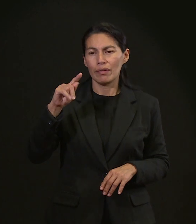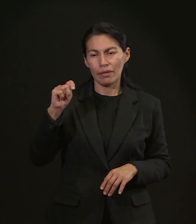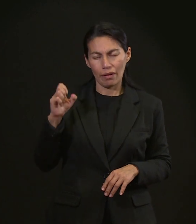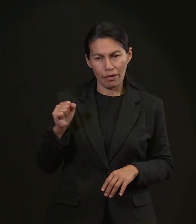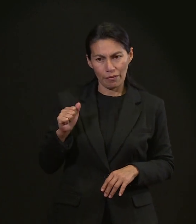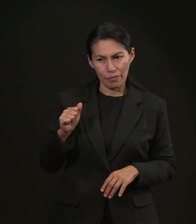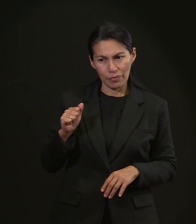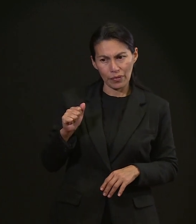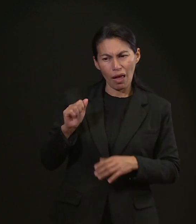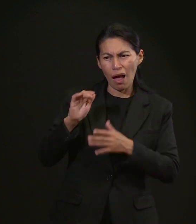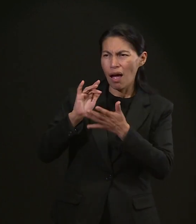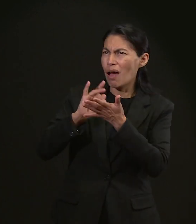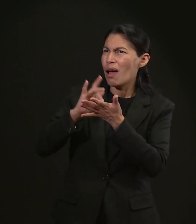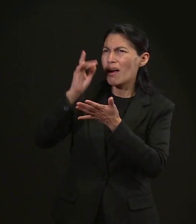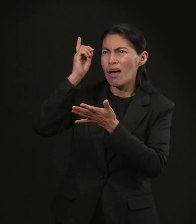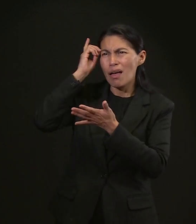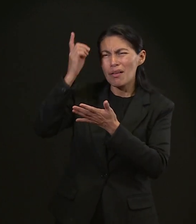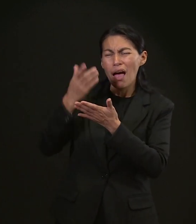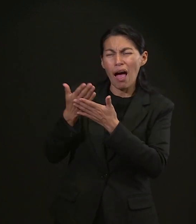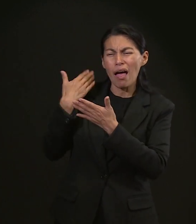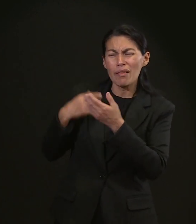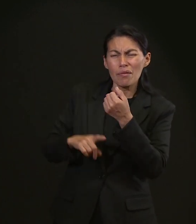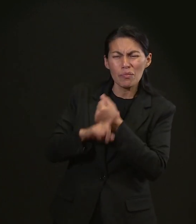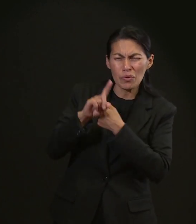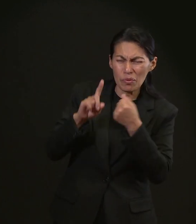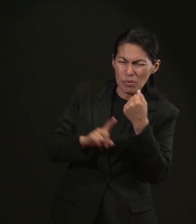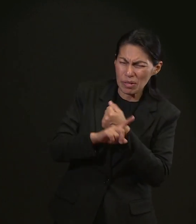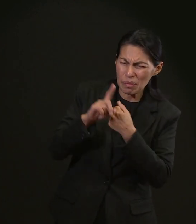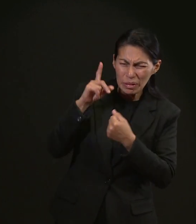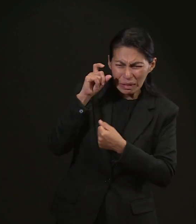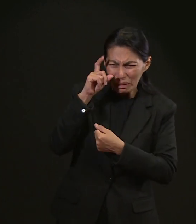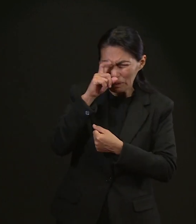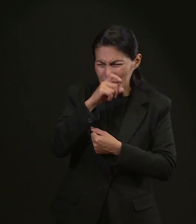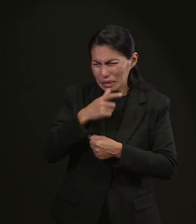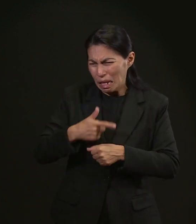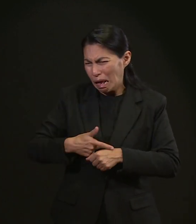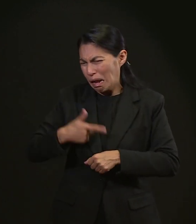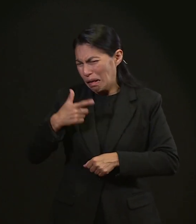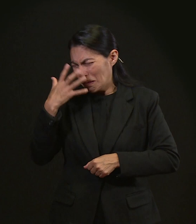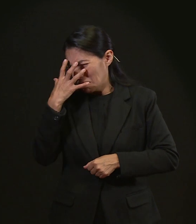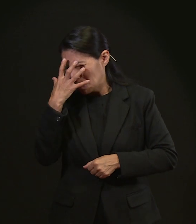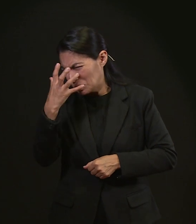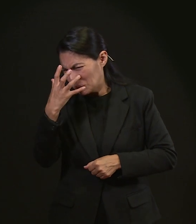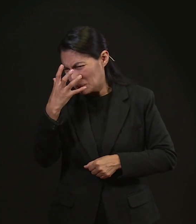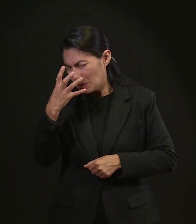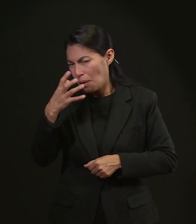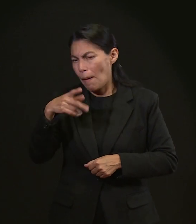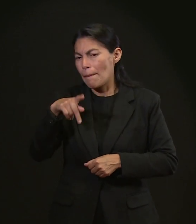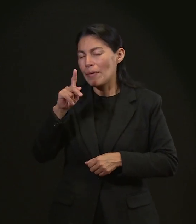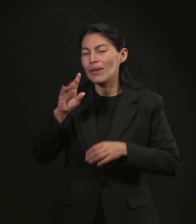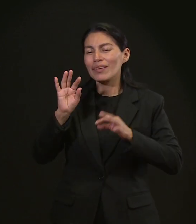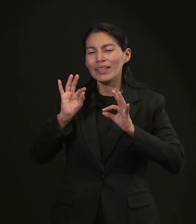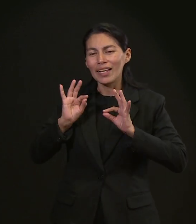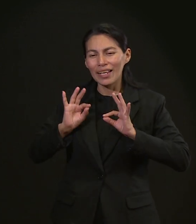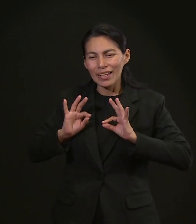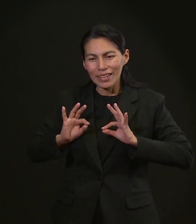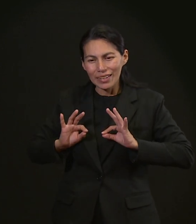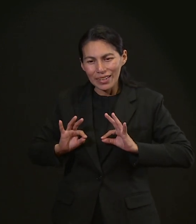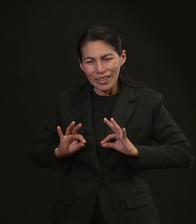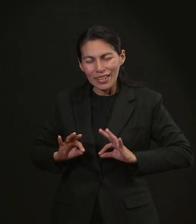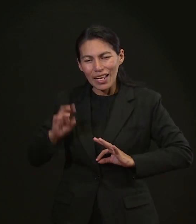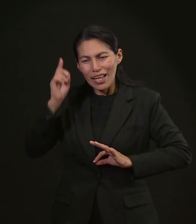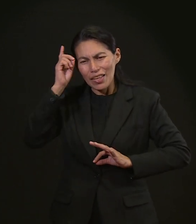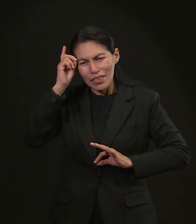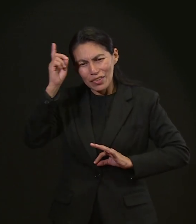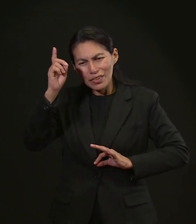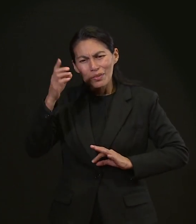gratitud a dios por un problema muy serio que hubo pero hay buenos resultados y aún no se resuelve en su totalidad